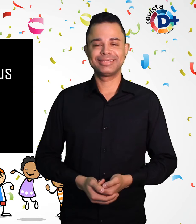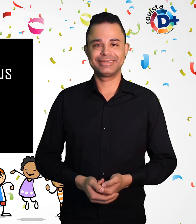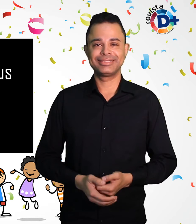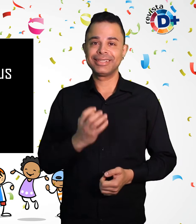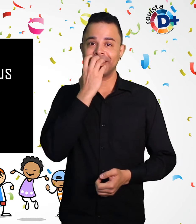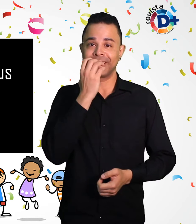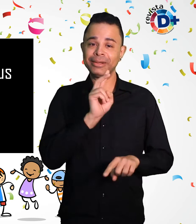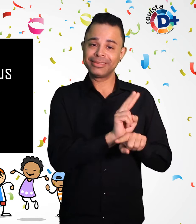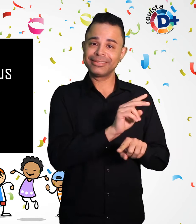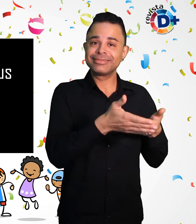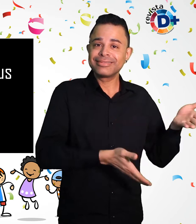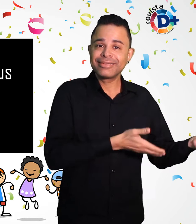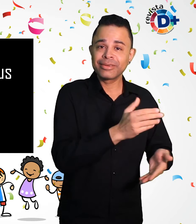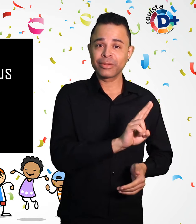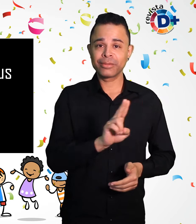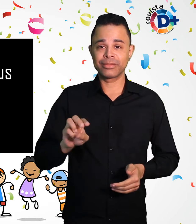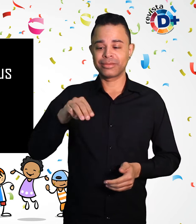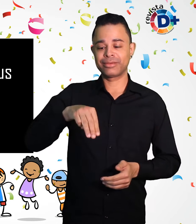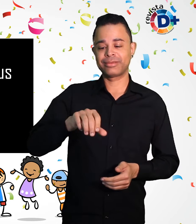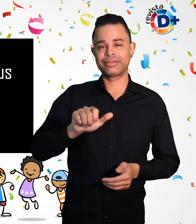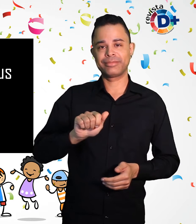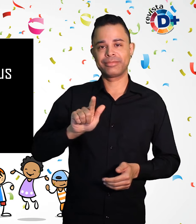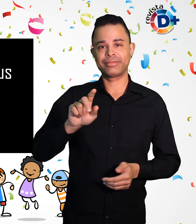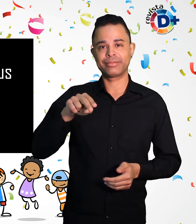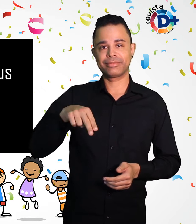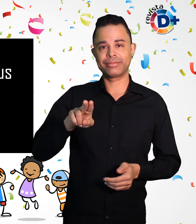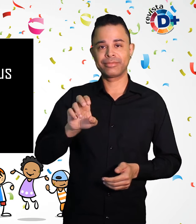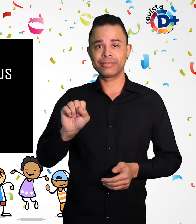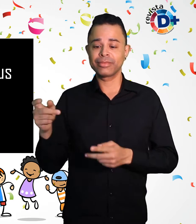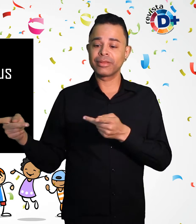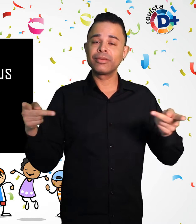cão terapeuta Magnus visita pacientes da